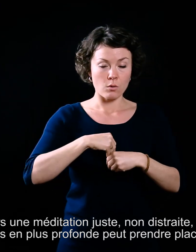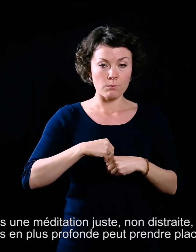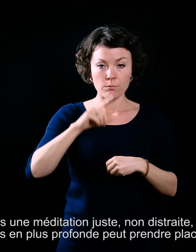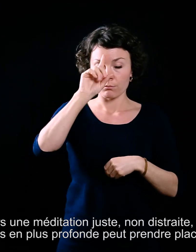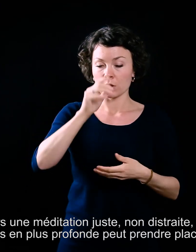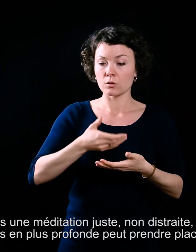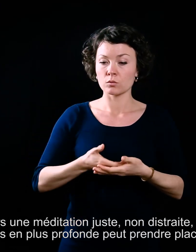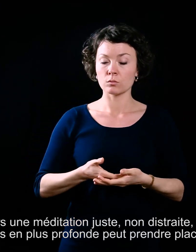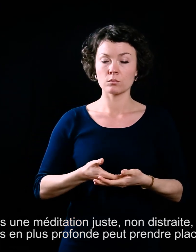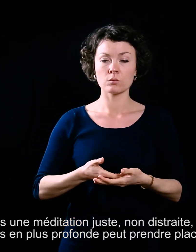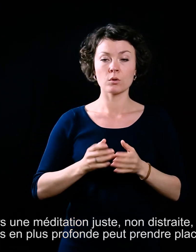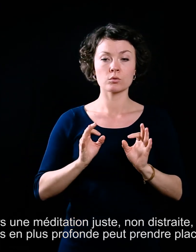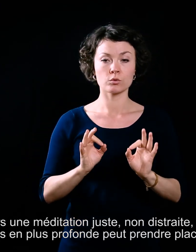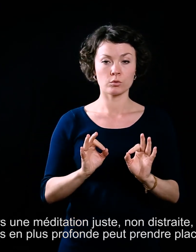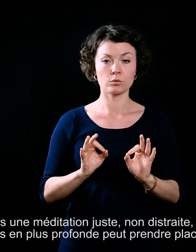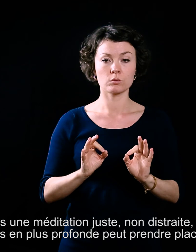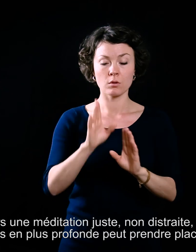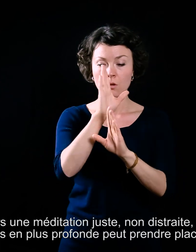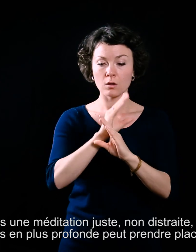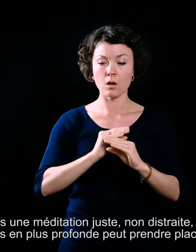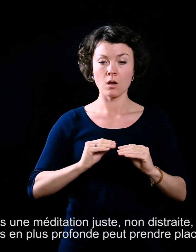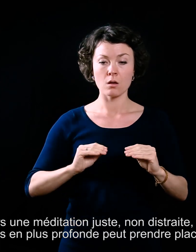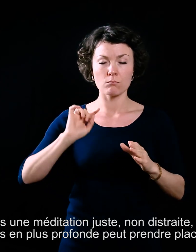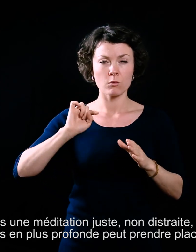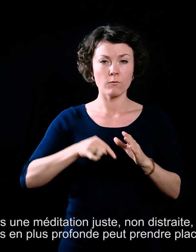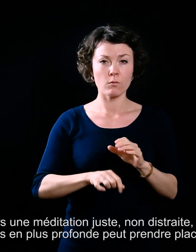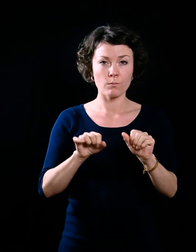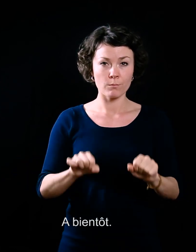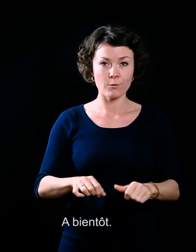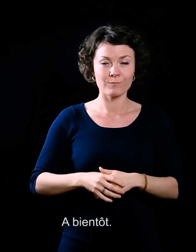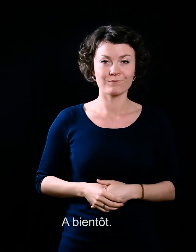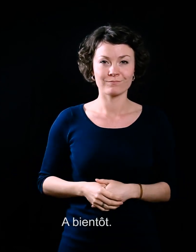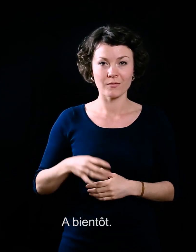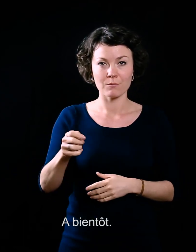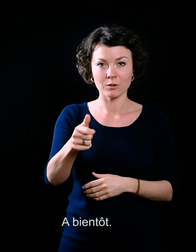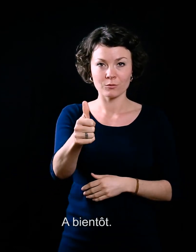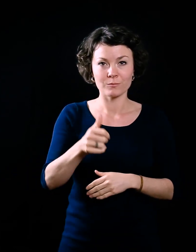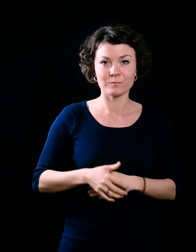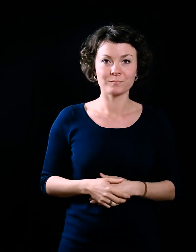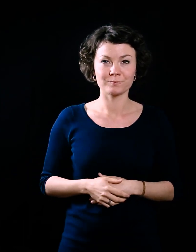non distraite, de plus en plus profonde peut prendre place. À bientôt.